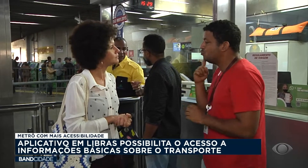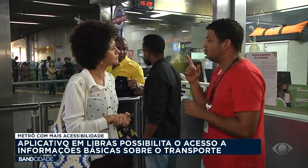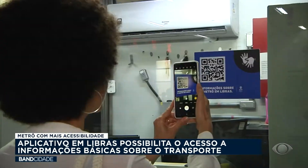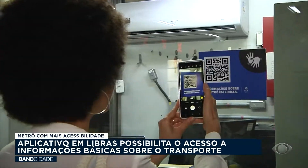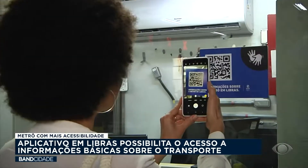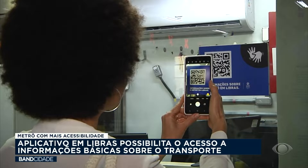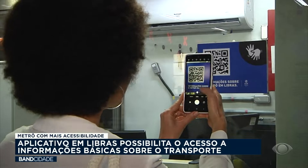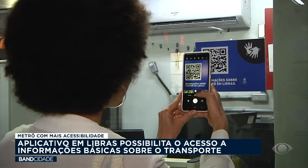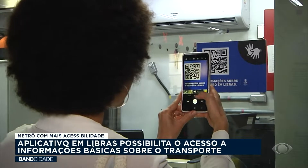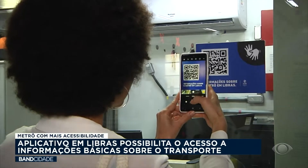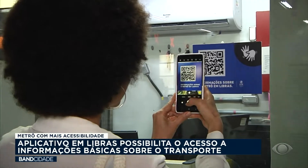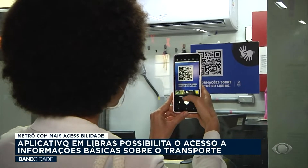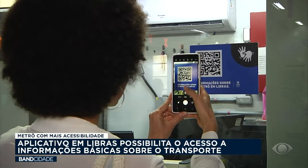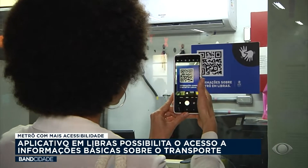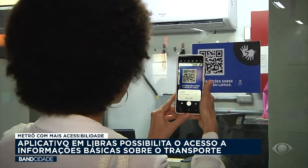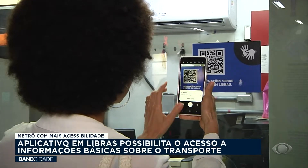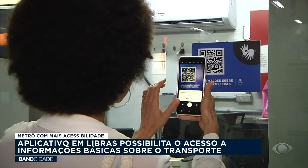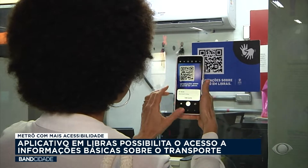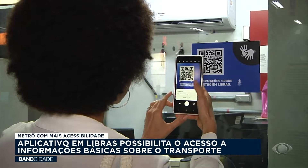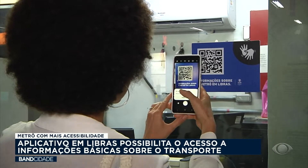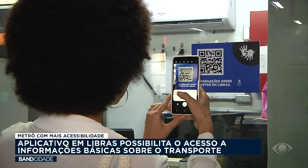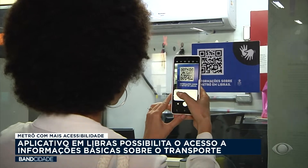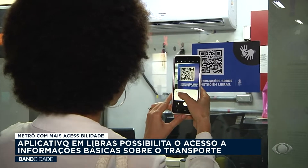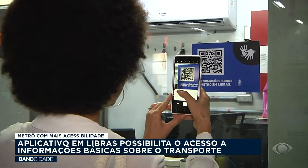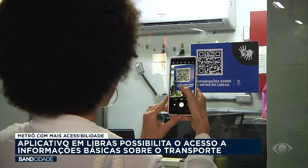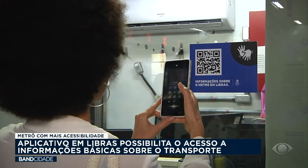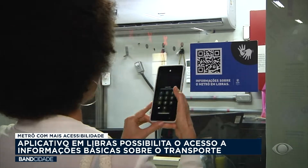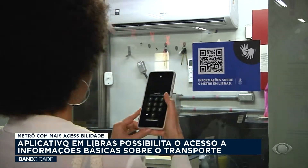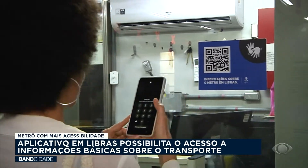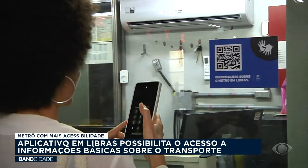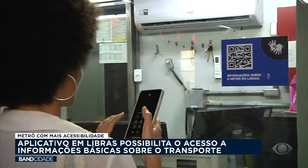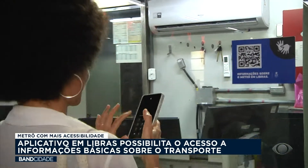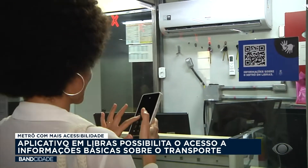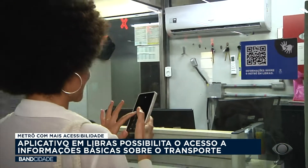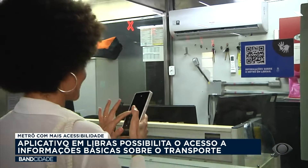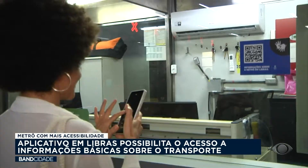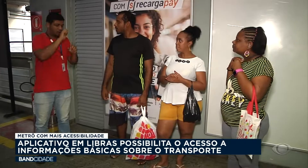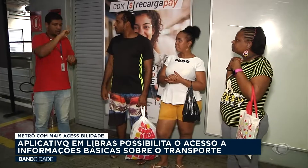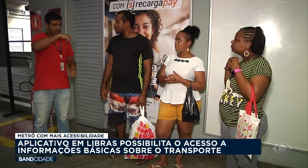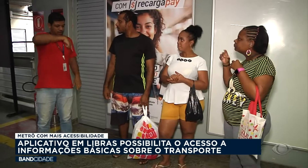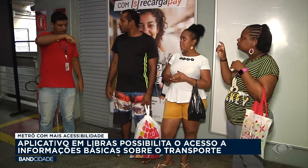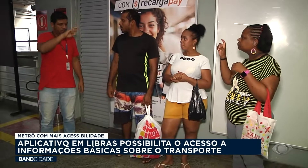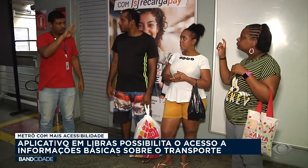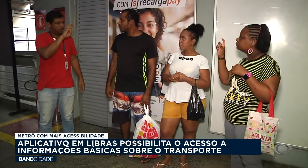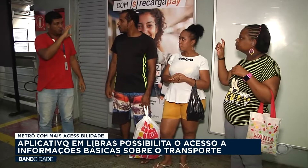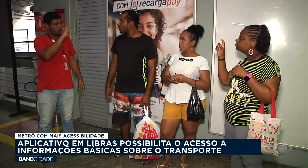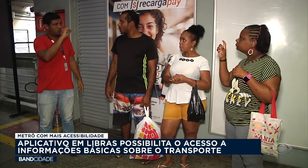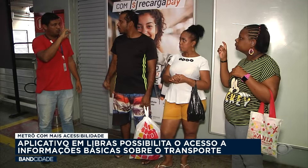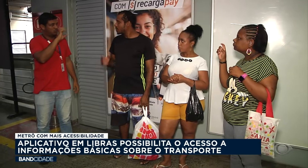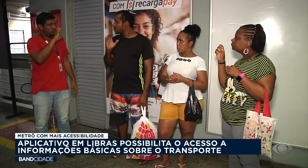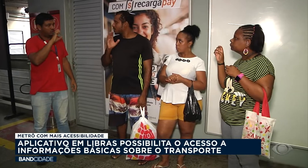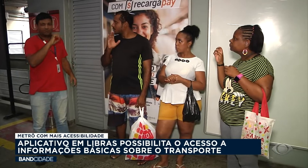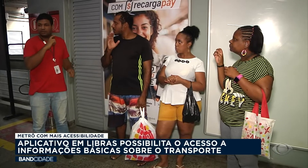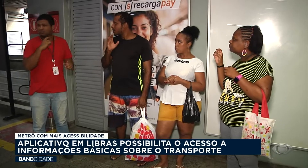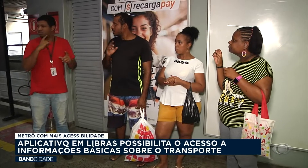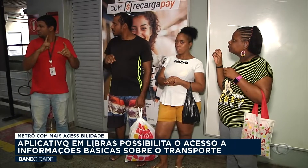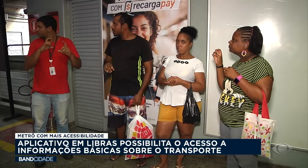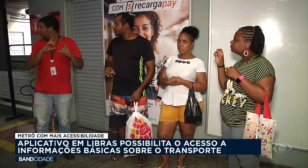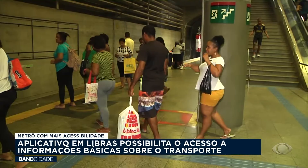sobre o programa virtual que utiliza libras para informar os clientes. Em 2002, a língua brasileira dos sinais foi